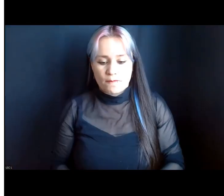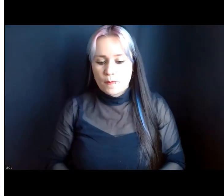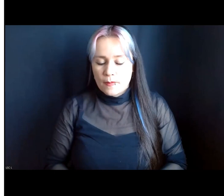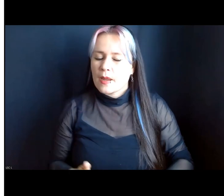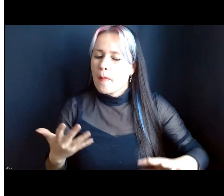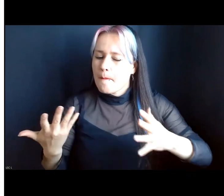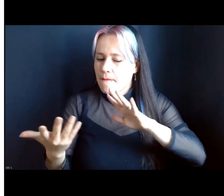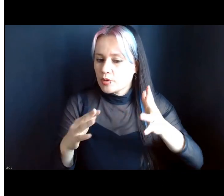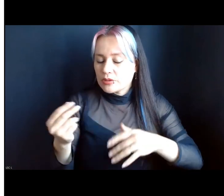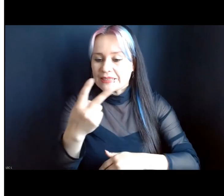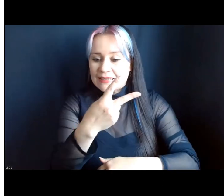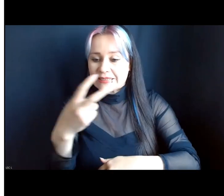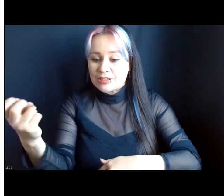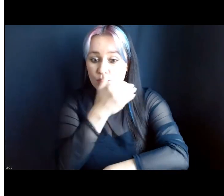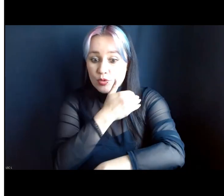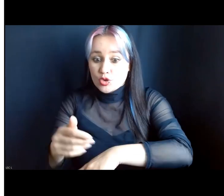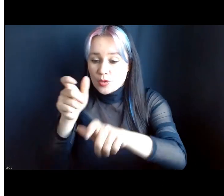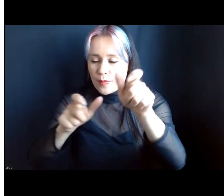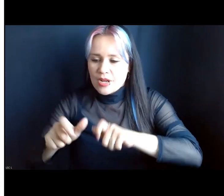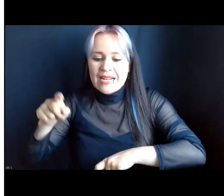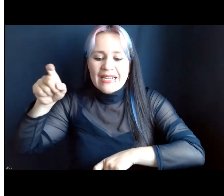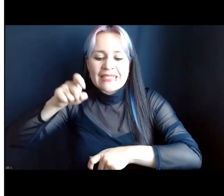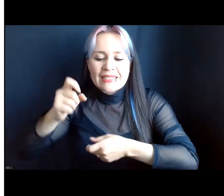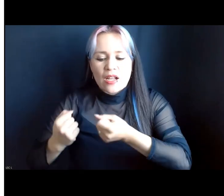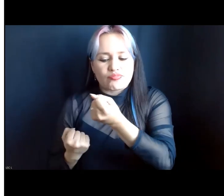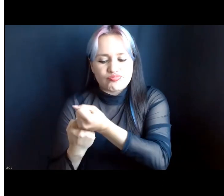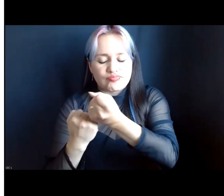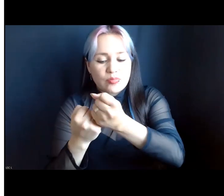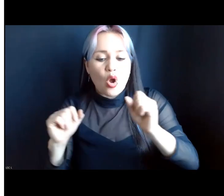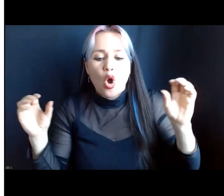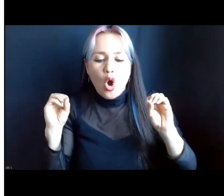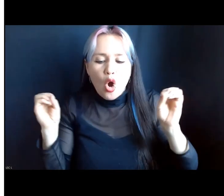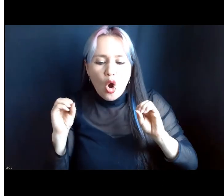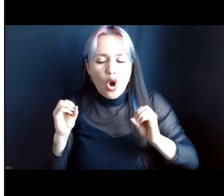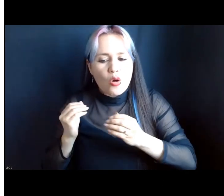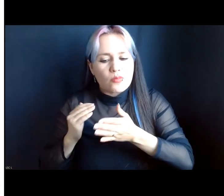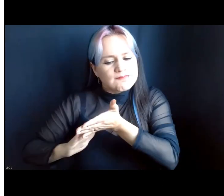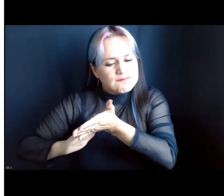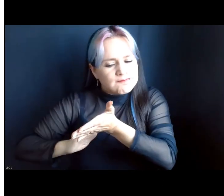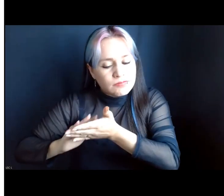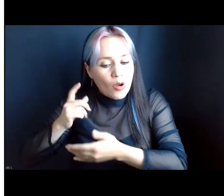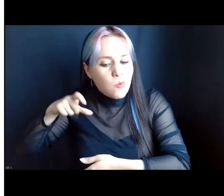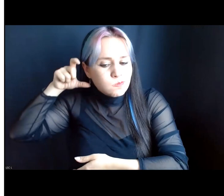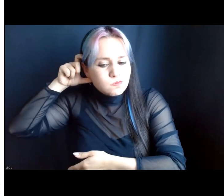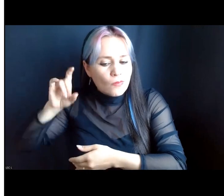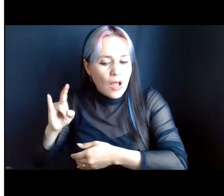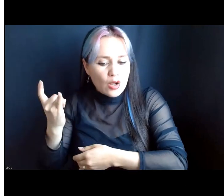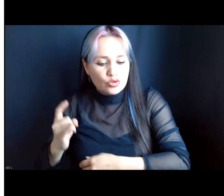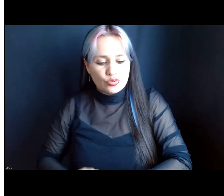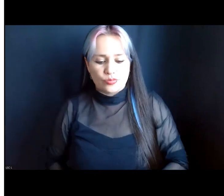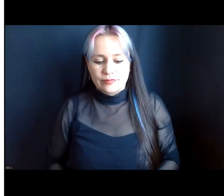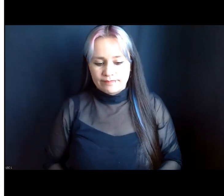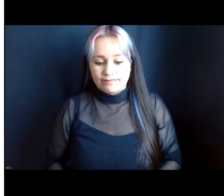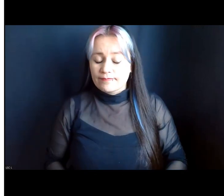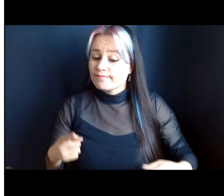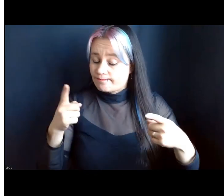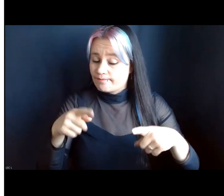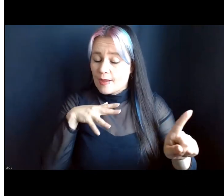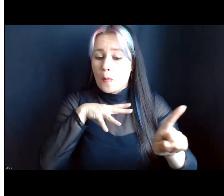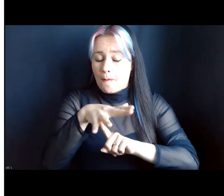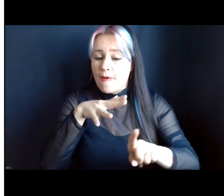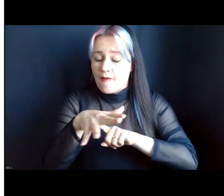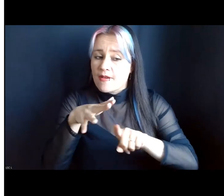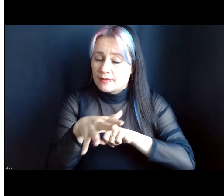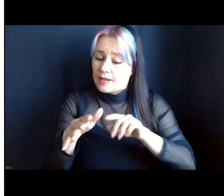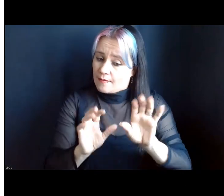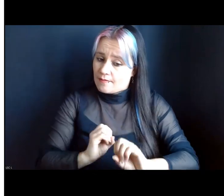auditiva al menos 700 millones necesitarán servicio de rehabilitación y apoyo la inacción tendrá costos para